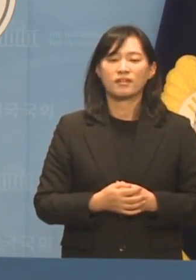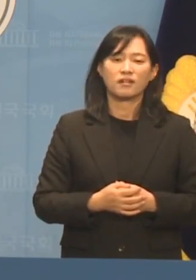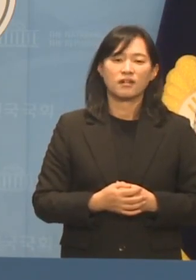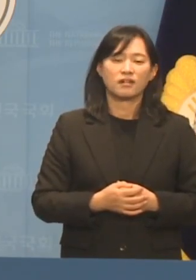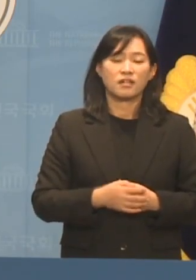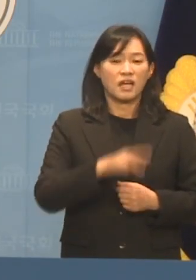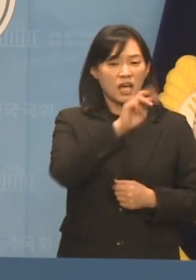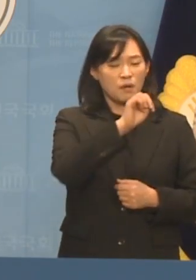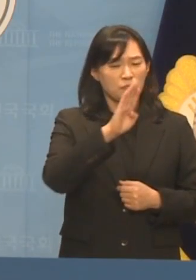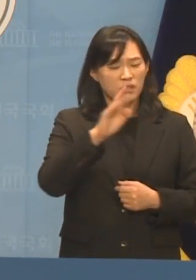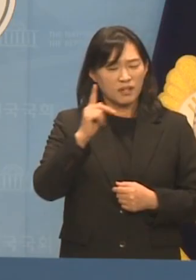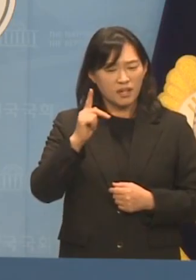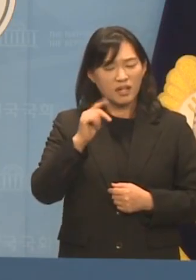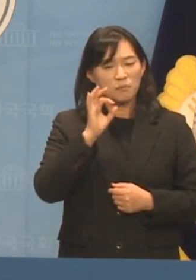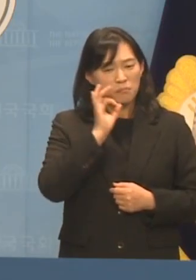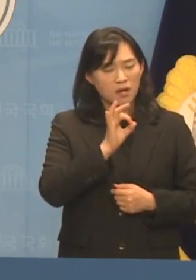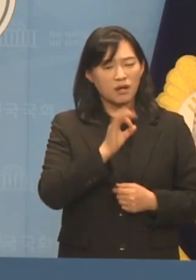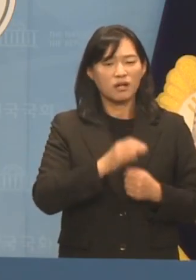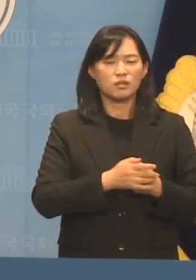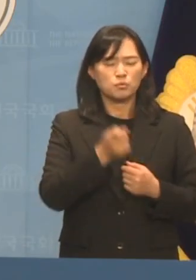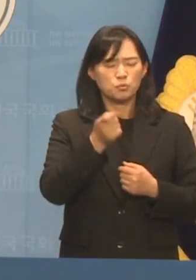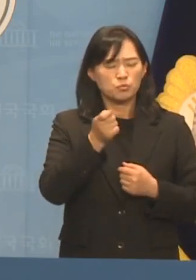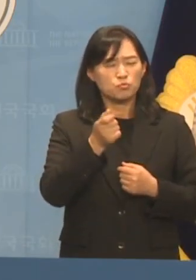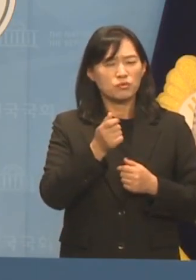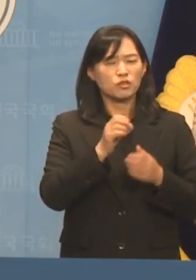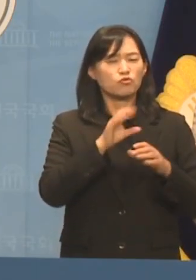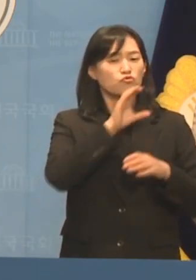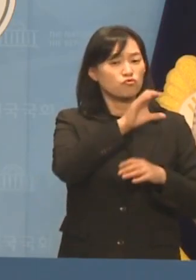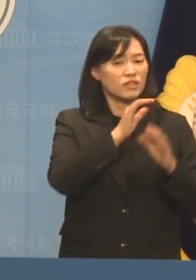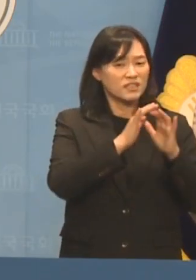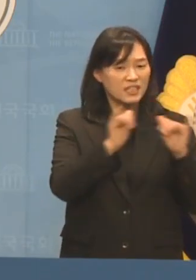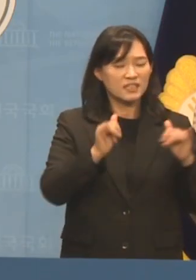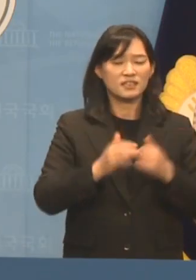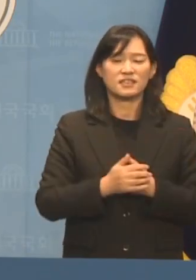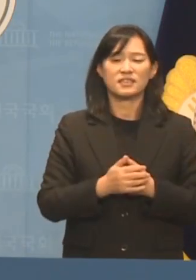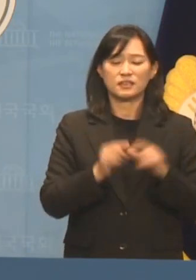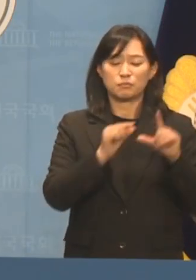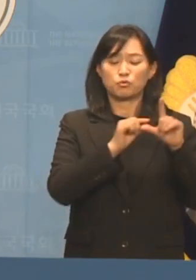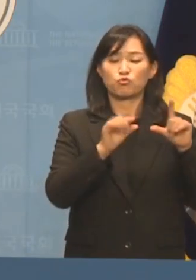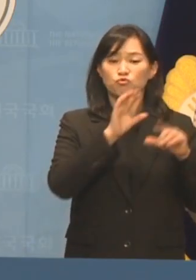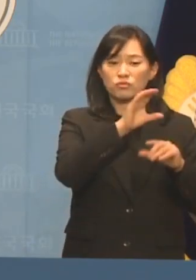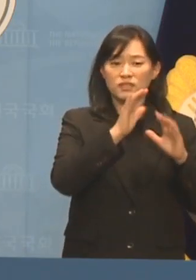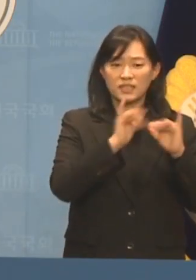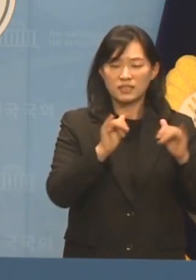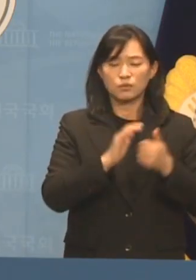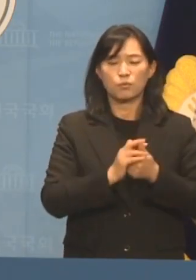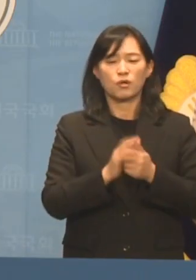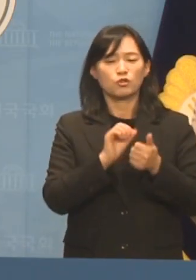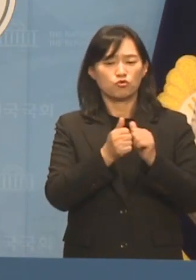이 MBK를 구성하고 있는 소수의 투자자들 그리고 거기에 펀딩을 했던